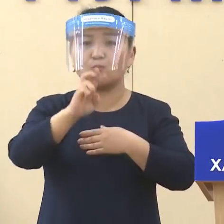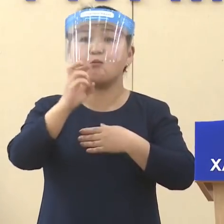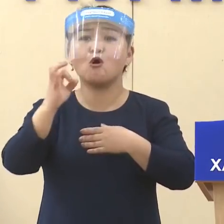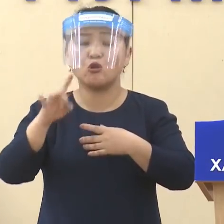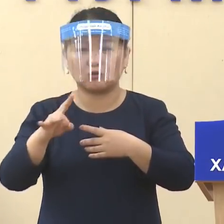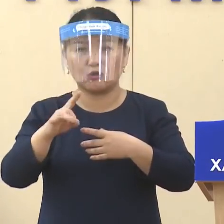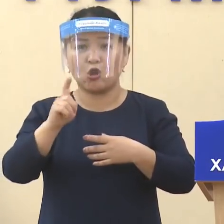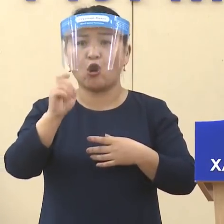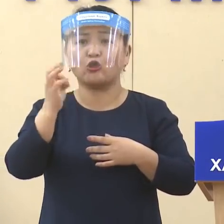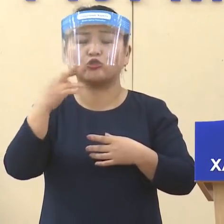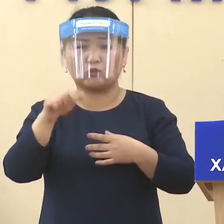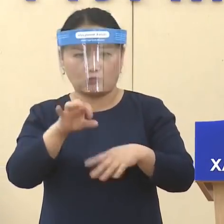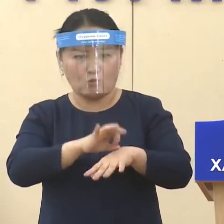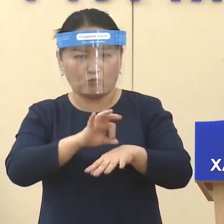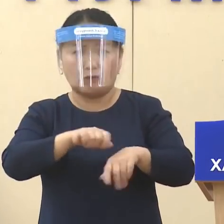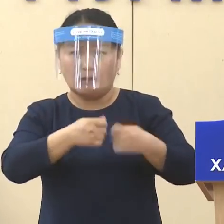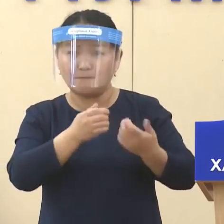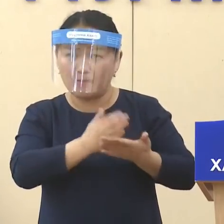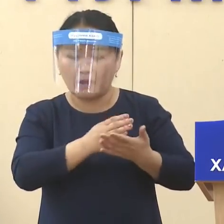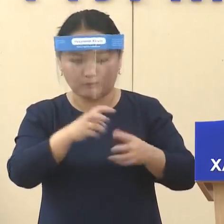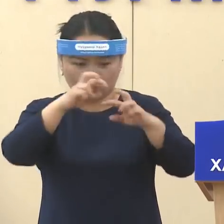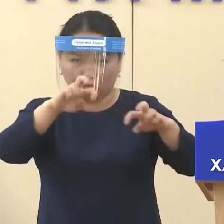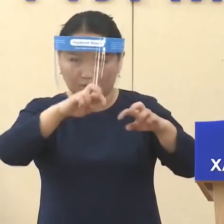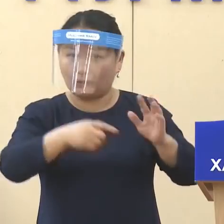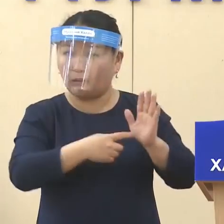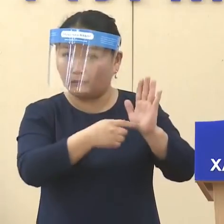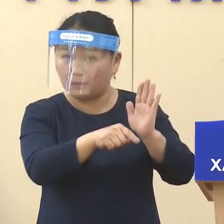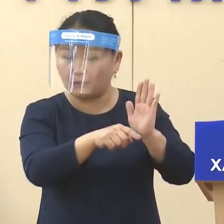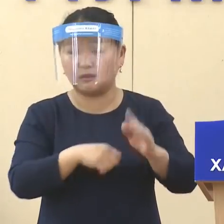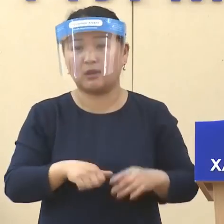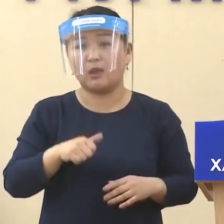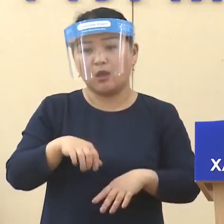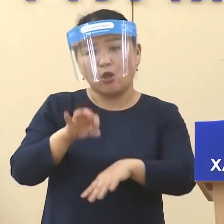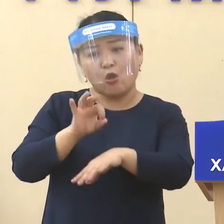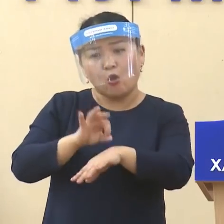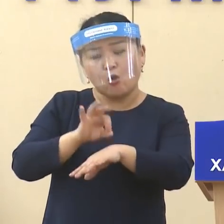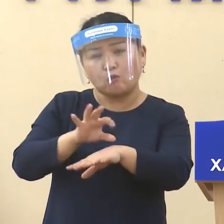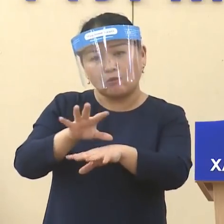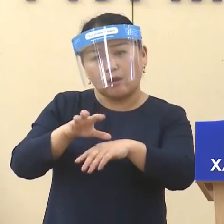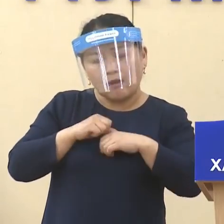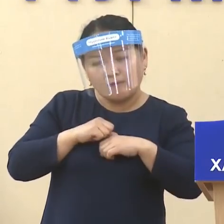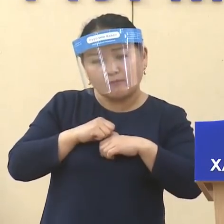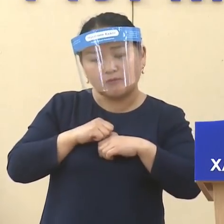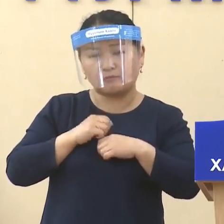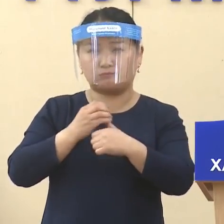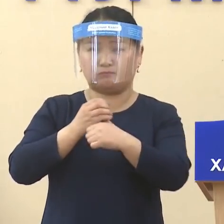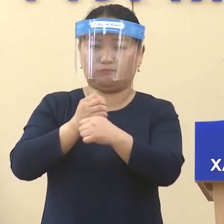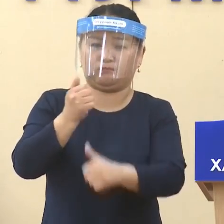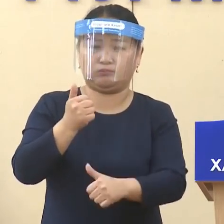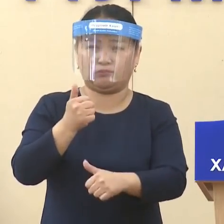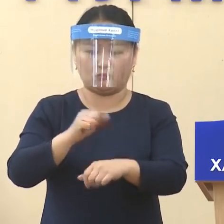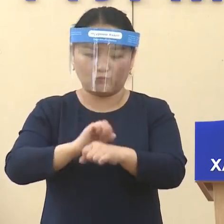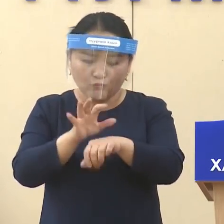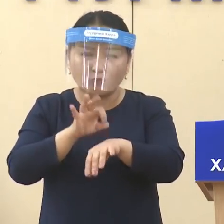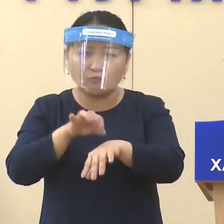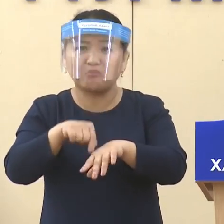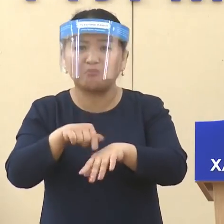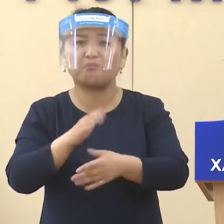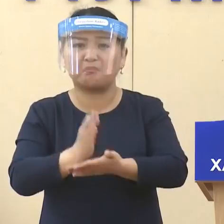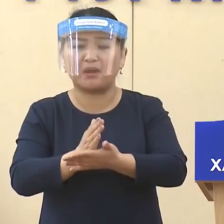одоо нэг илрэл бол өвчтнөөс өвчлсөн өвчтний өтгөнд коронавирусыг бол илрүүлсэн байна. Ийм учраас цаашдаа өвчин